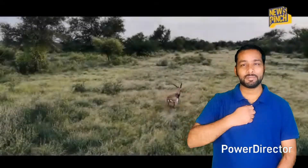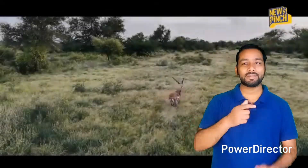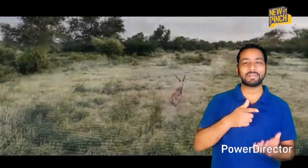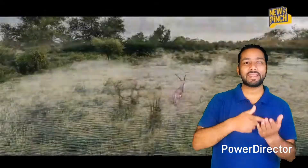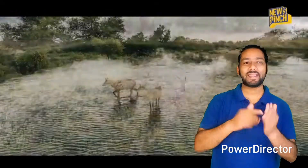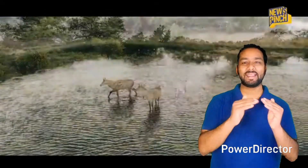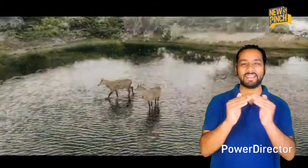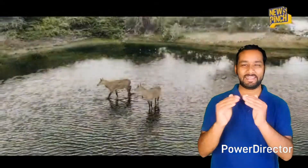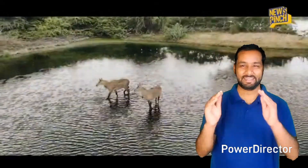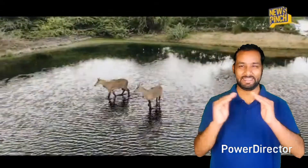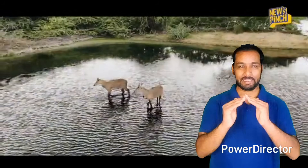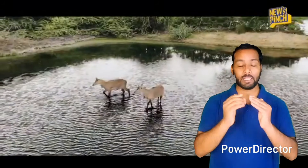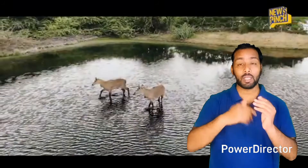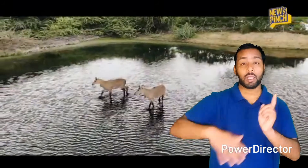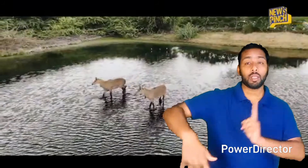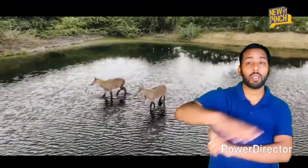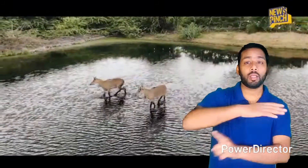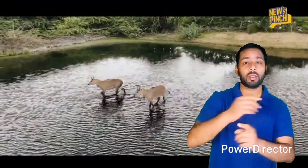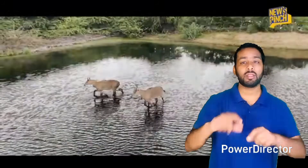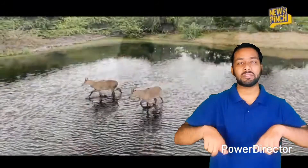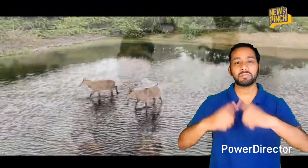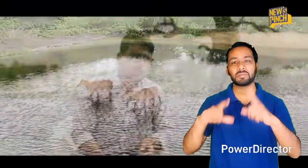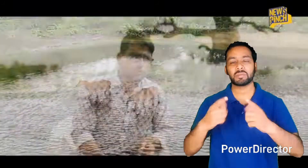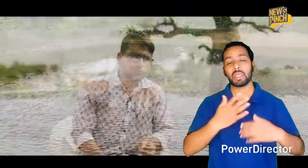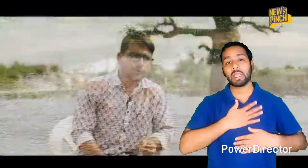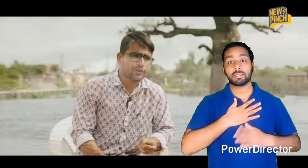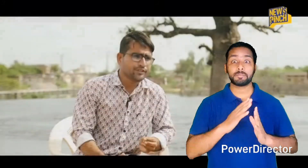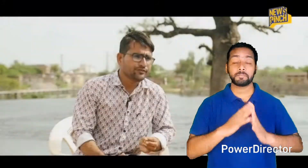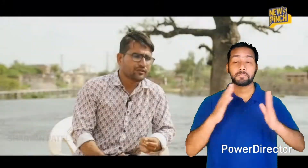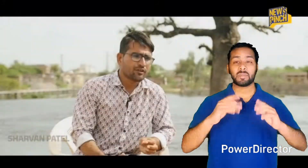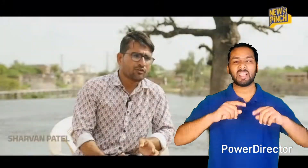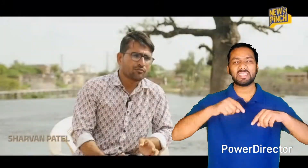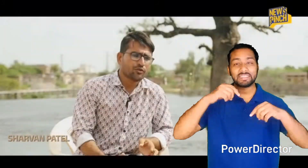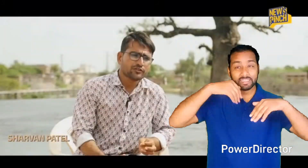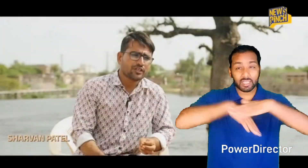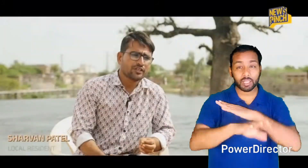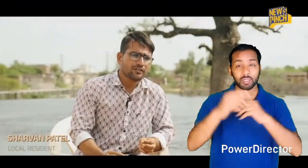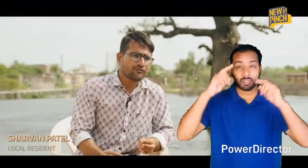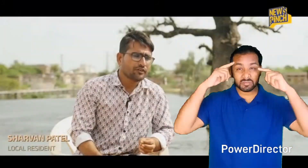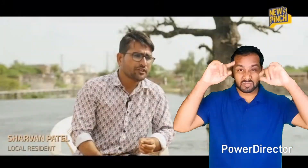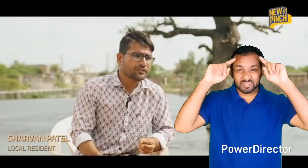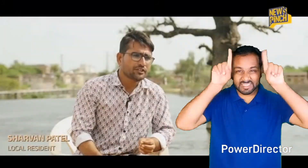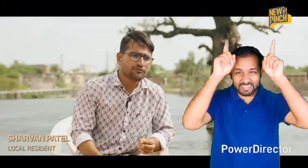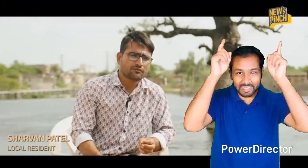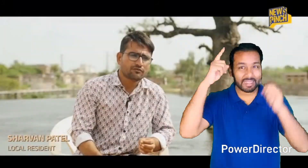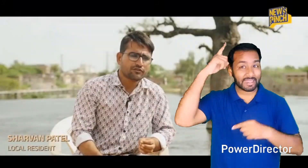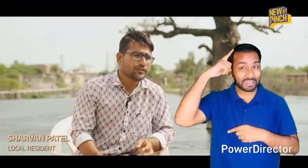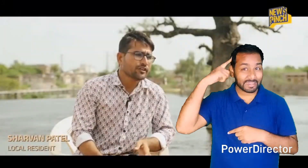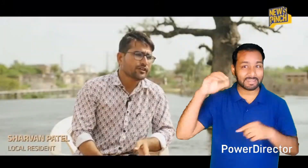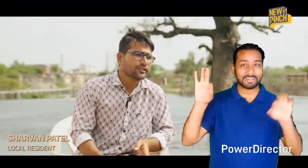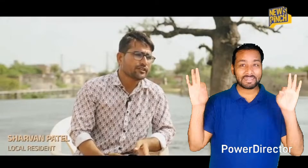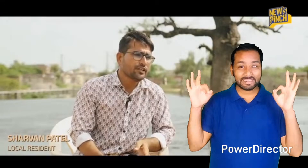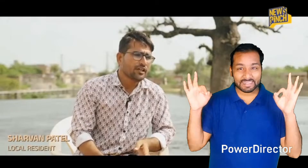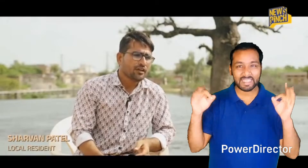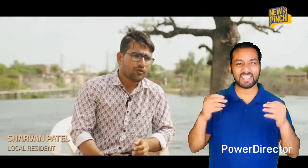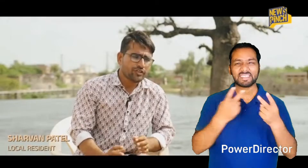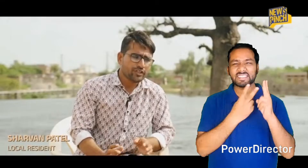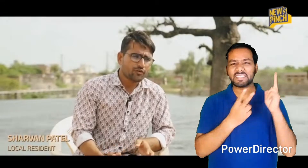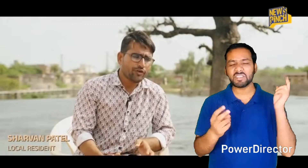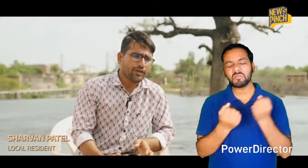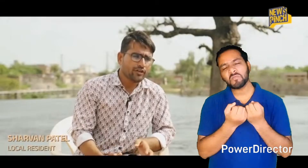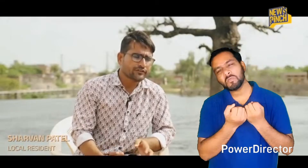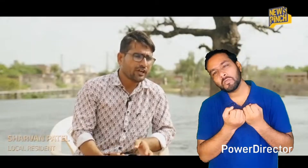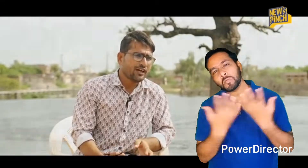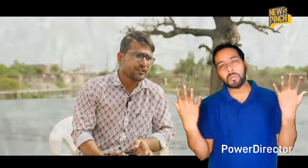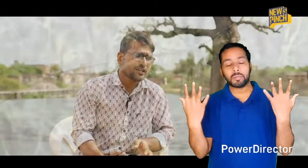हिरण, चिंकारा, मोर, पोर्कुपाइन और बहुत सारे वन्य जीव विचरण करते थे। और